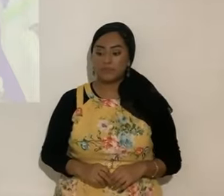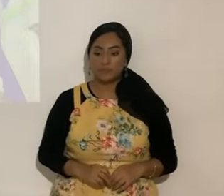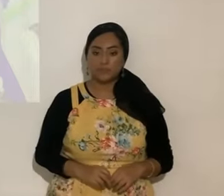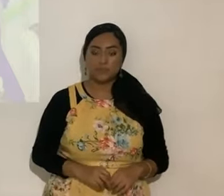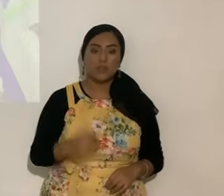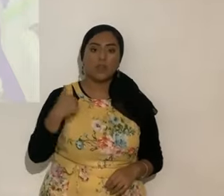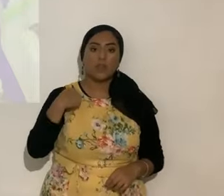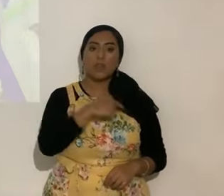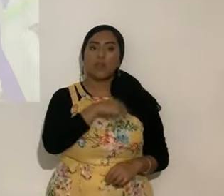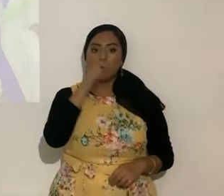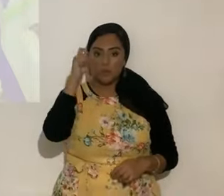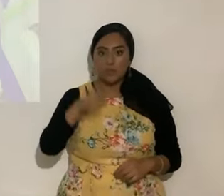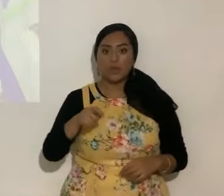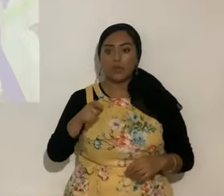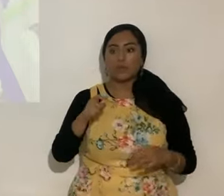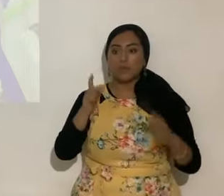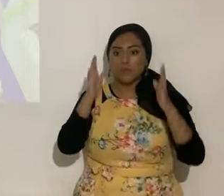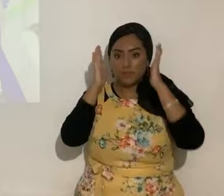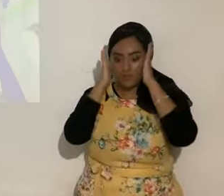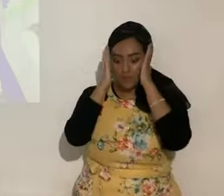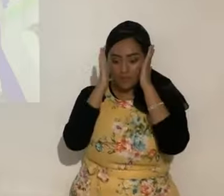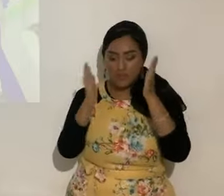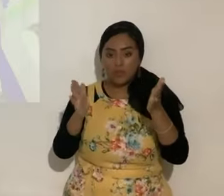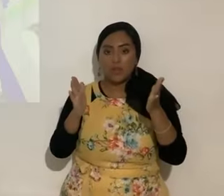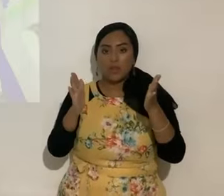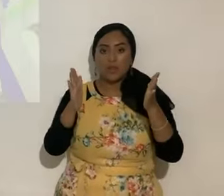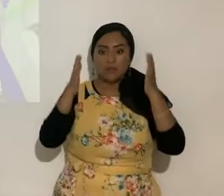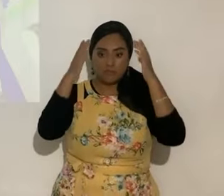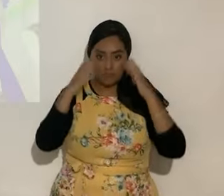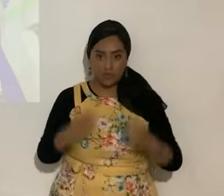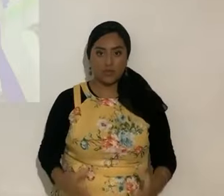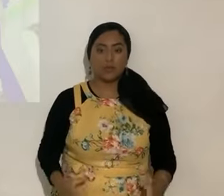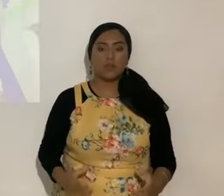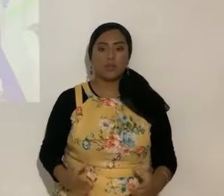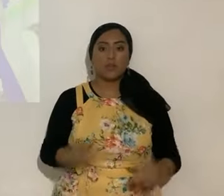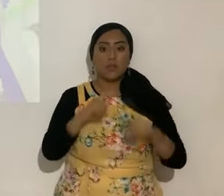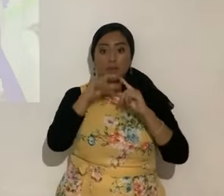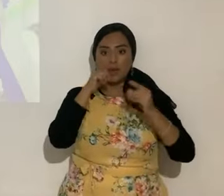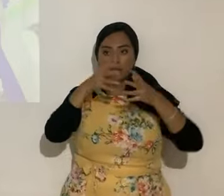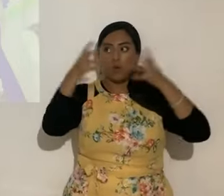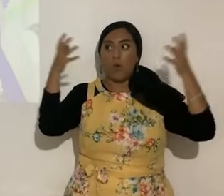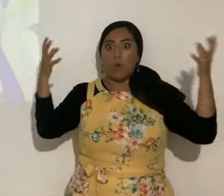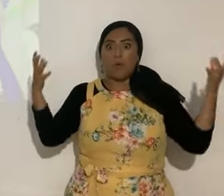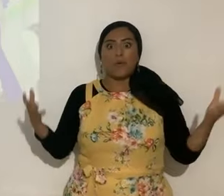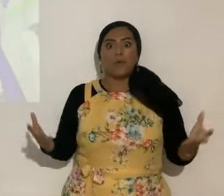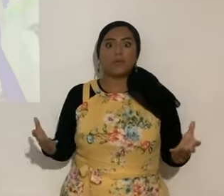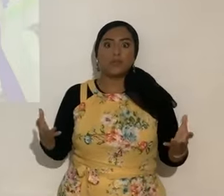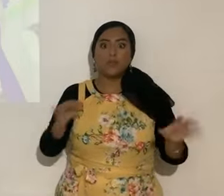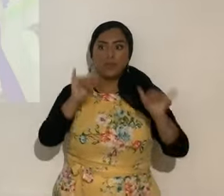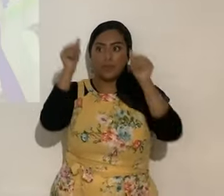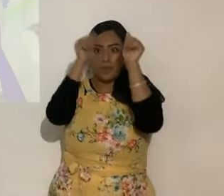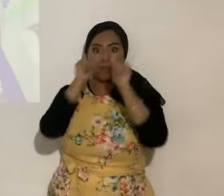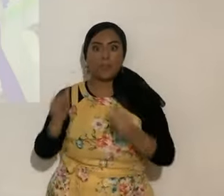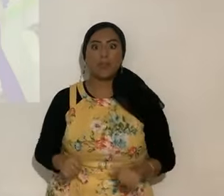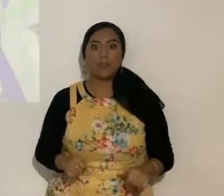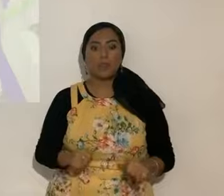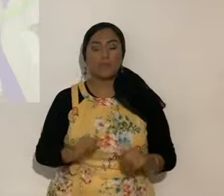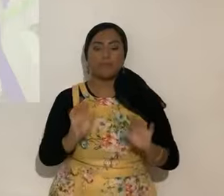hay que preocuparse, del cuerpo, pero no de más, como una idolatría,